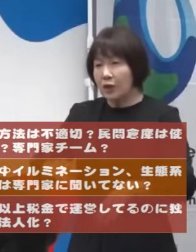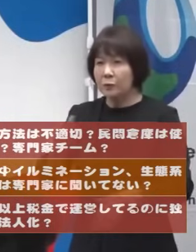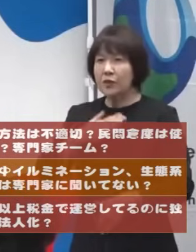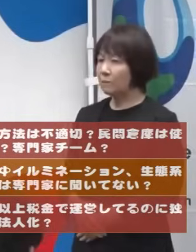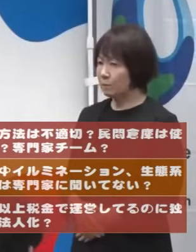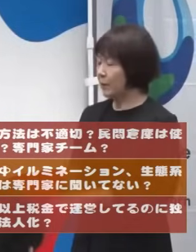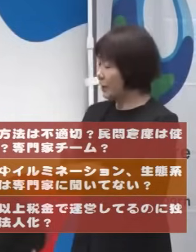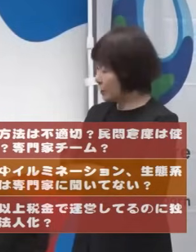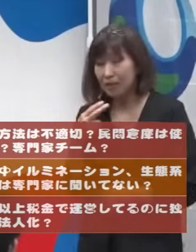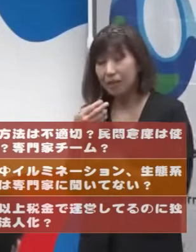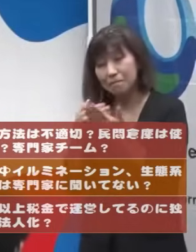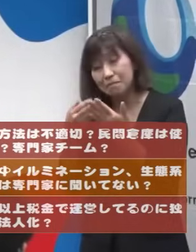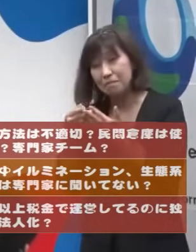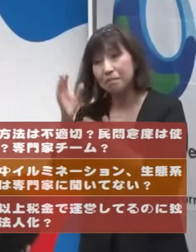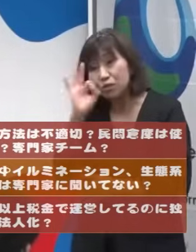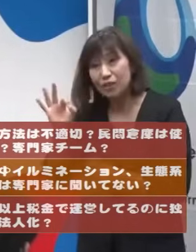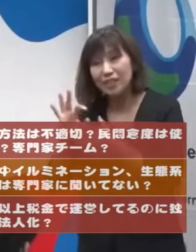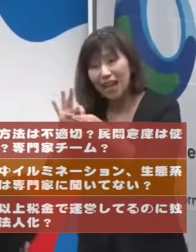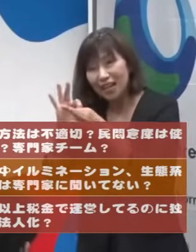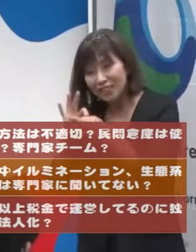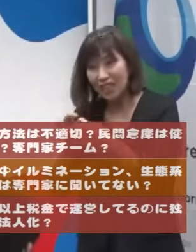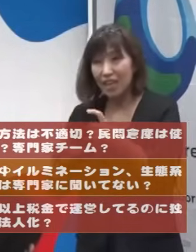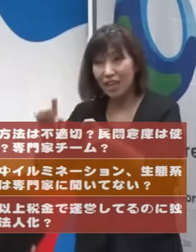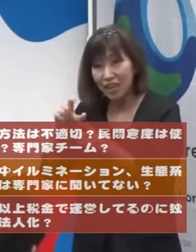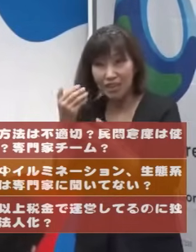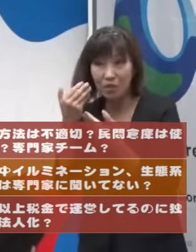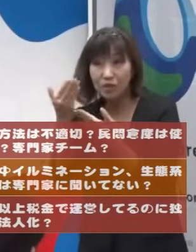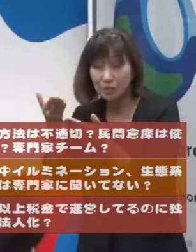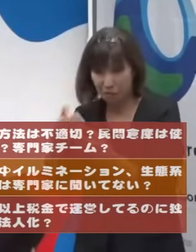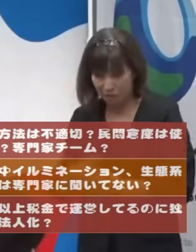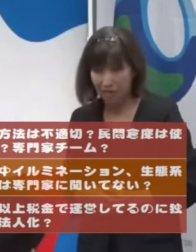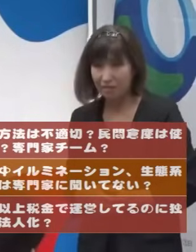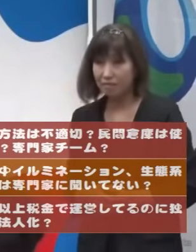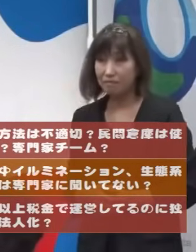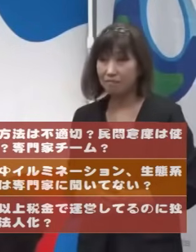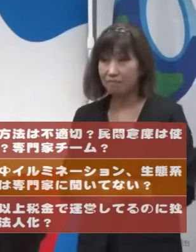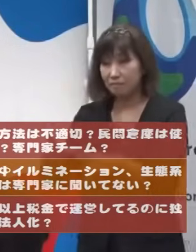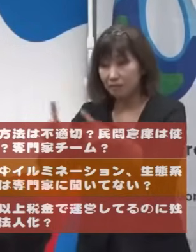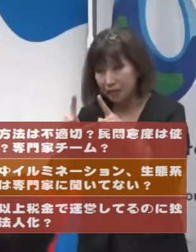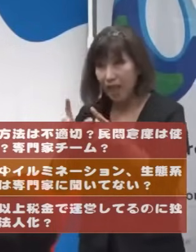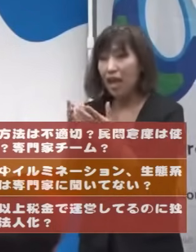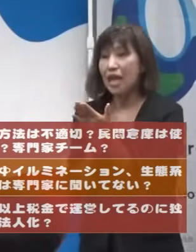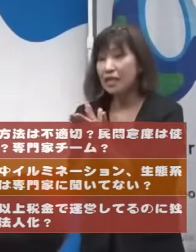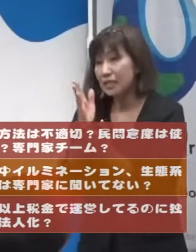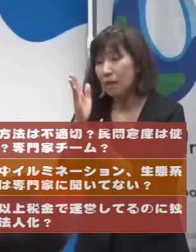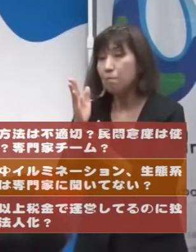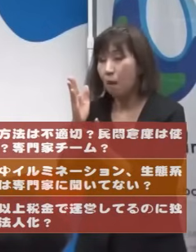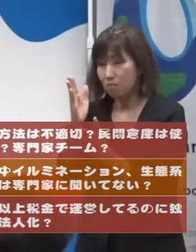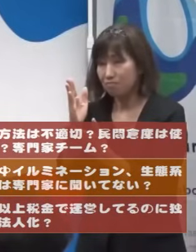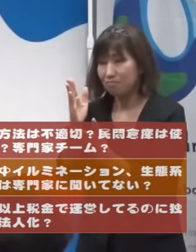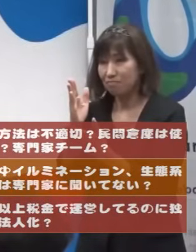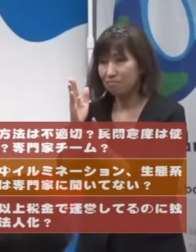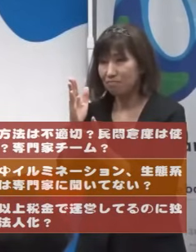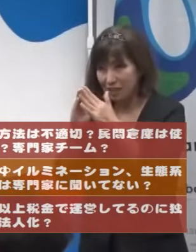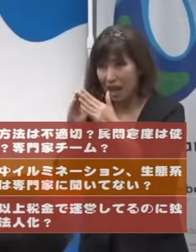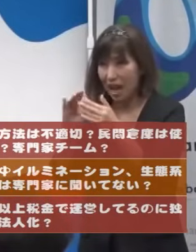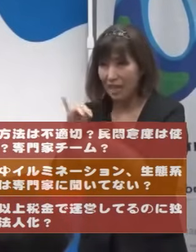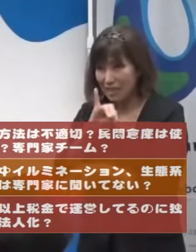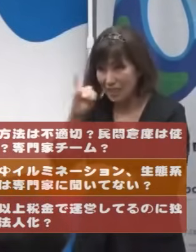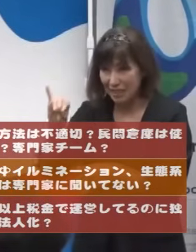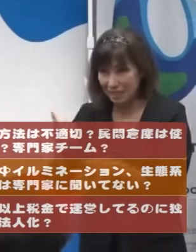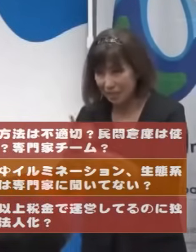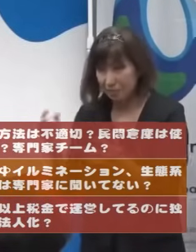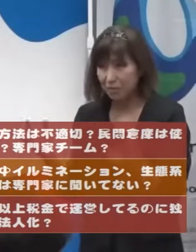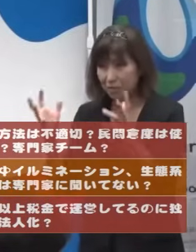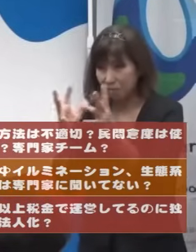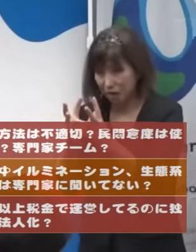知りました。 ありがとうございます。 先ほど、専門家のチームを立ち上げてご検討されるということでしたけれども、その